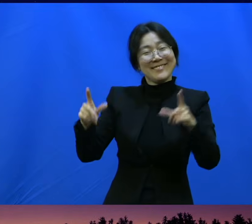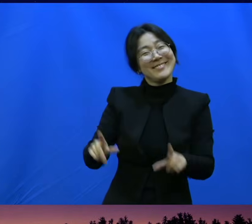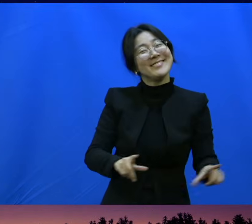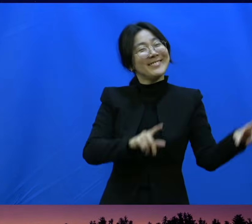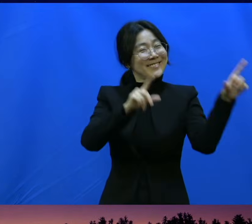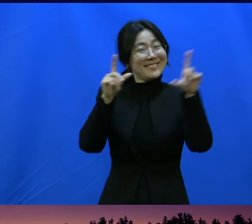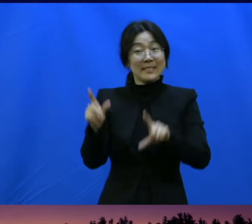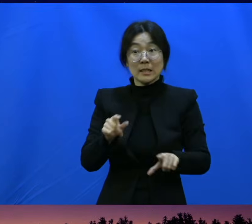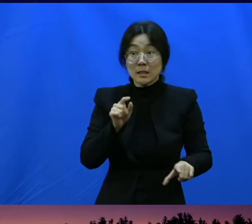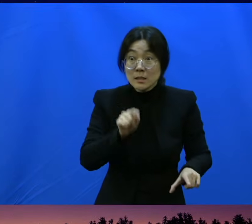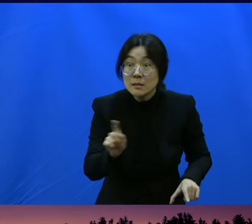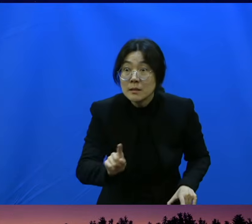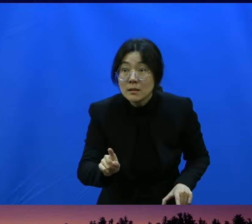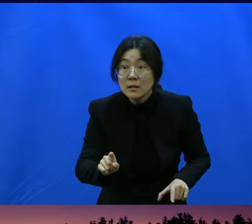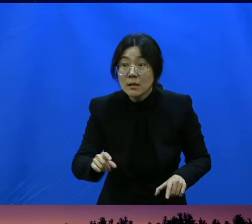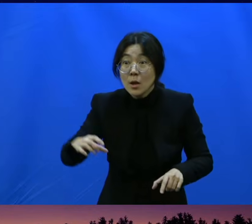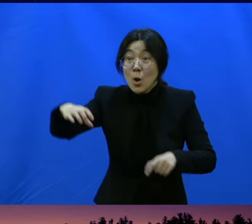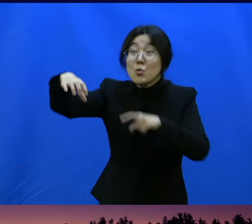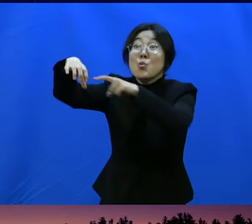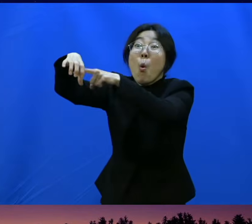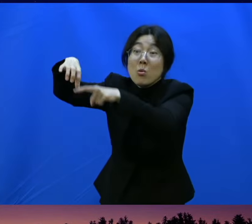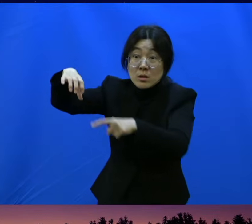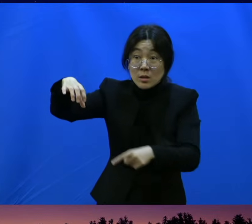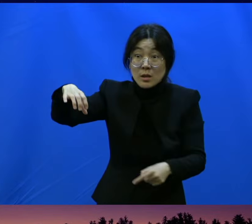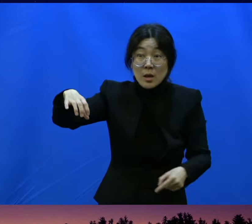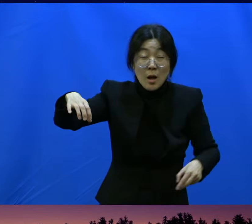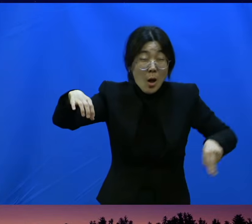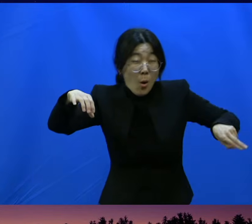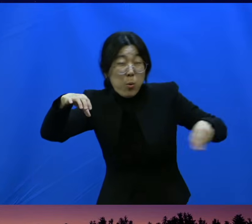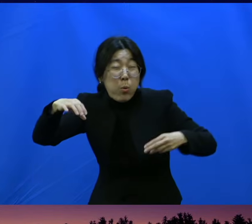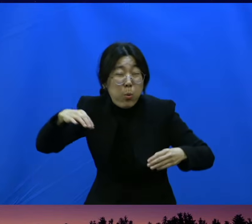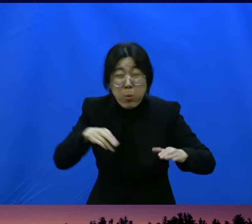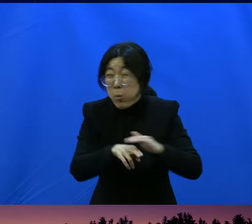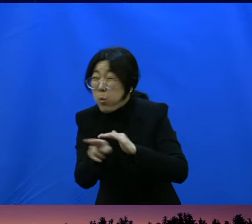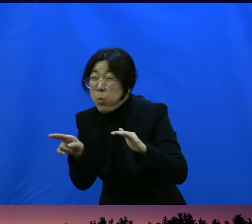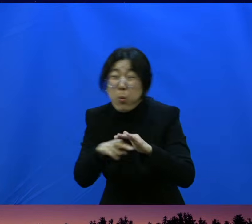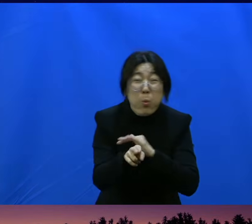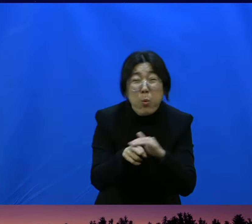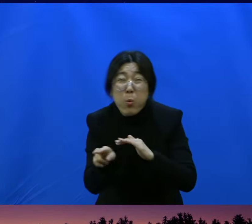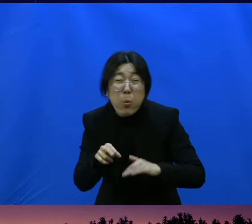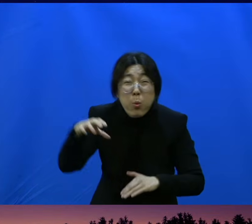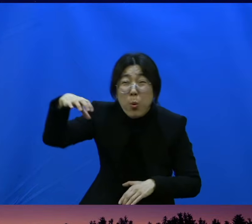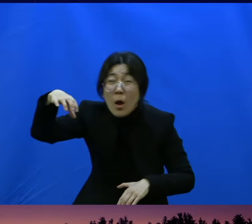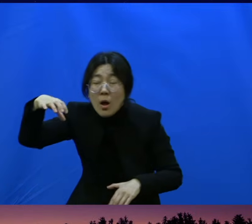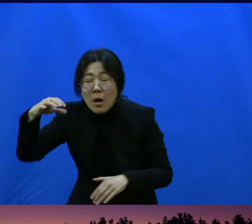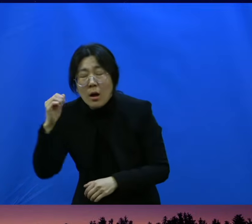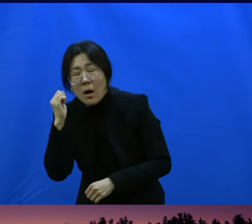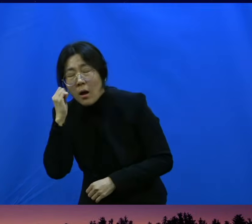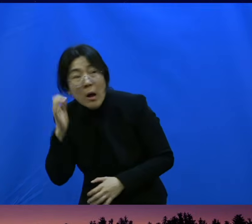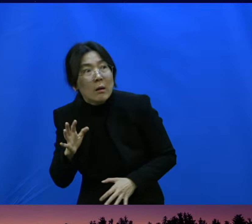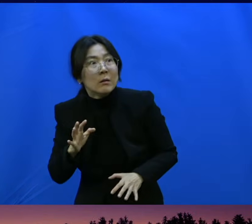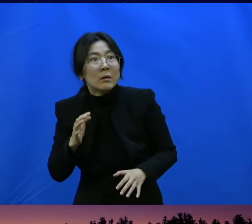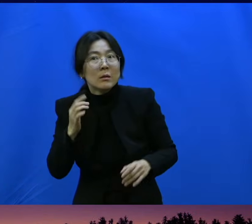그리고 무엇보다도 추격자가 있다고 생각해 보세요. 발각되면 죽는 거잖아요. 늘 긴장감 속에 사는 겁니다. 동굴 속에.